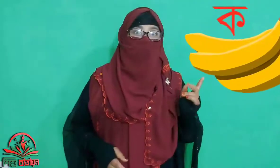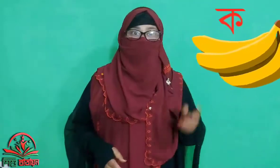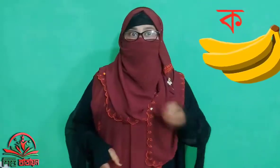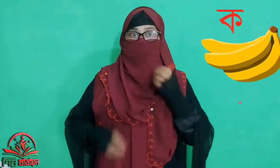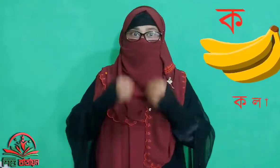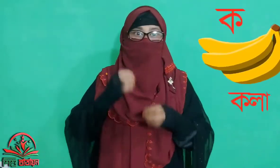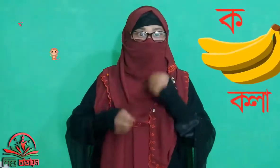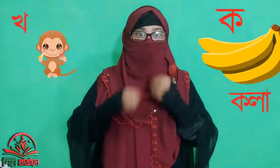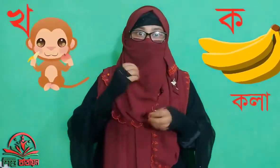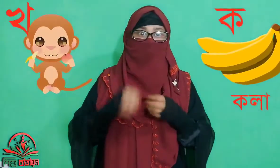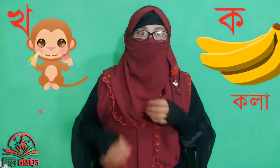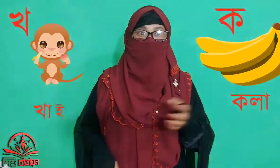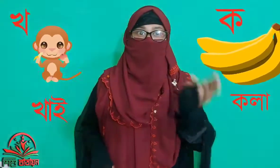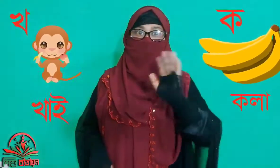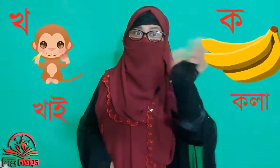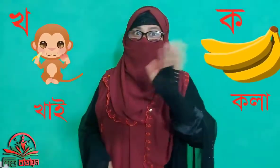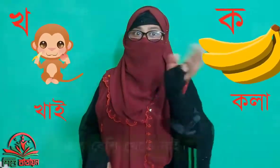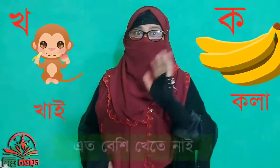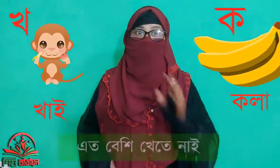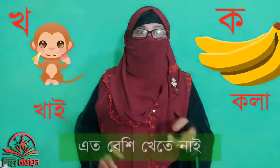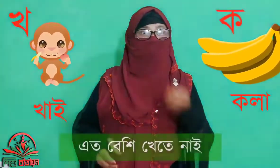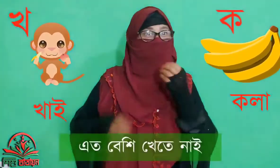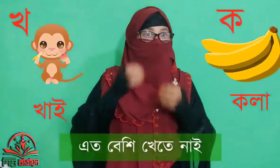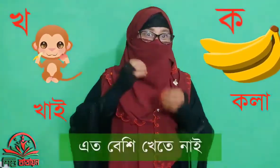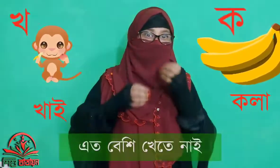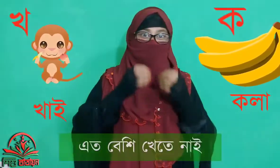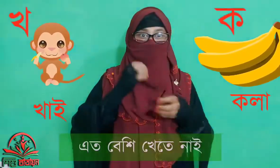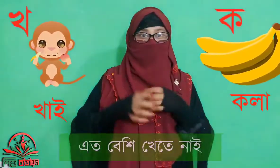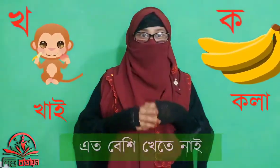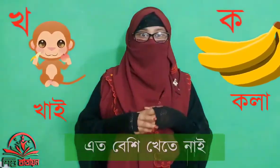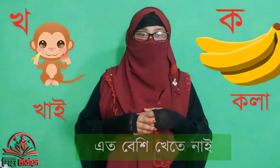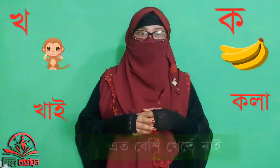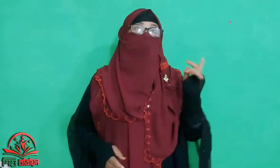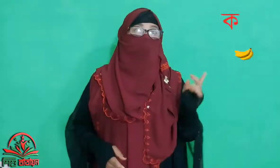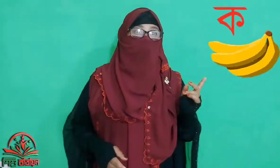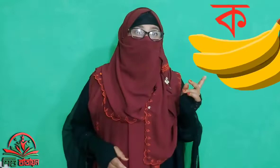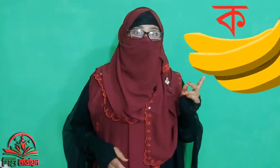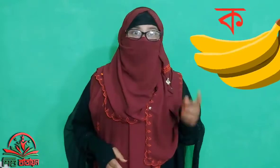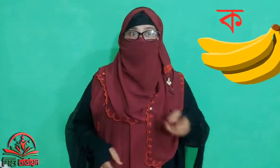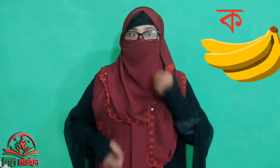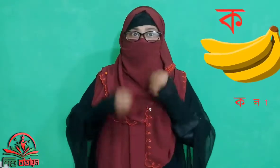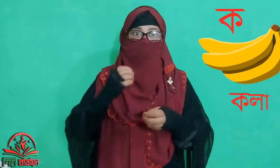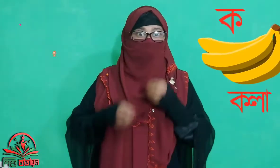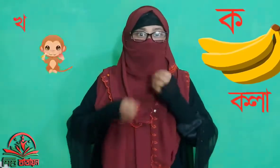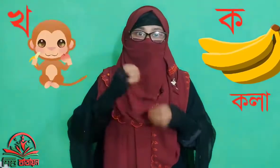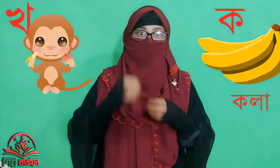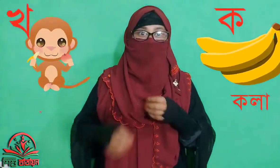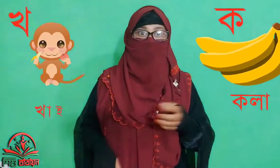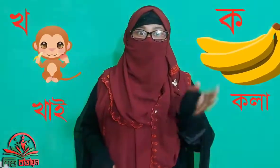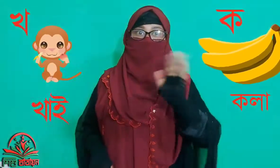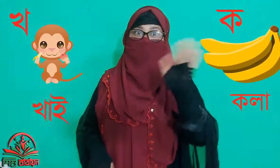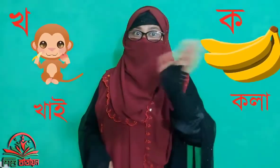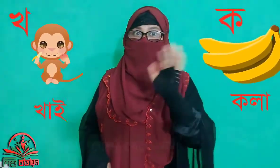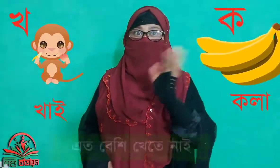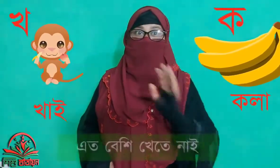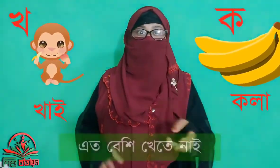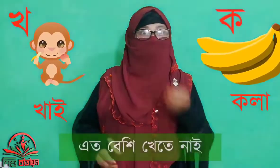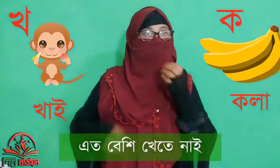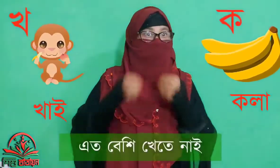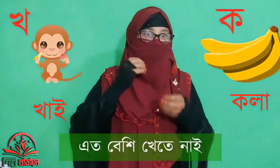কয় কলা খয়ে খায় এত বেশি খেতে নাই কয় কলা খয়ে খায় এত বেশি